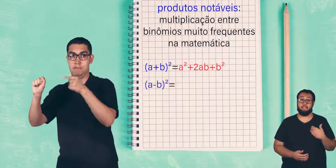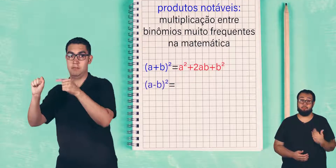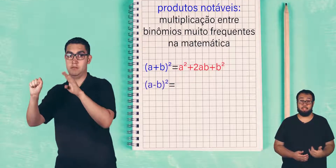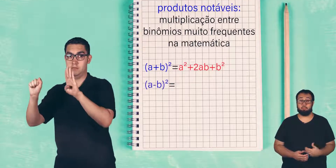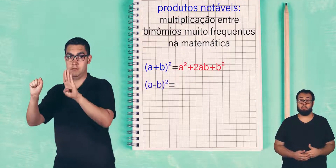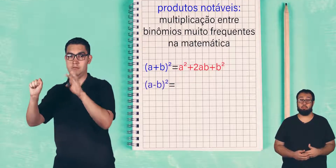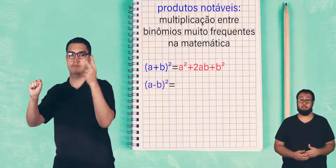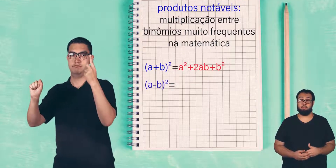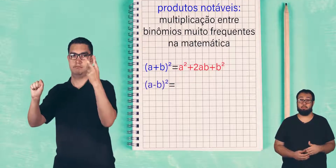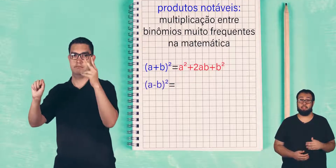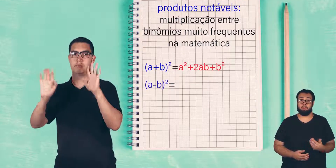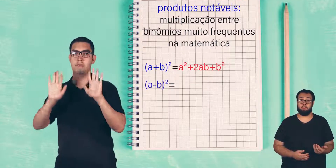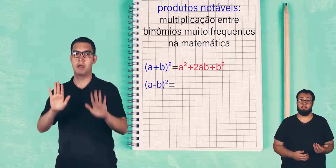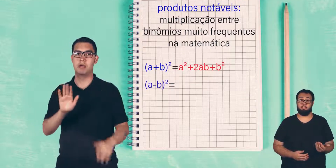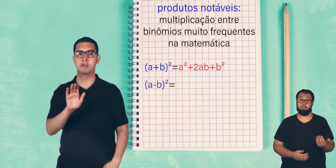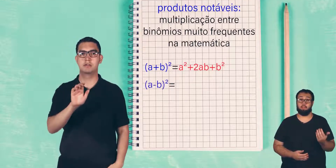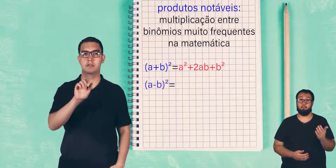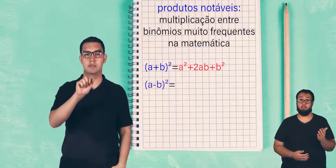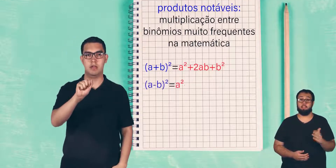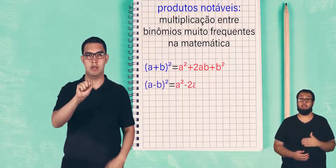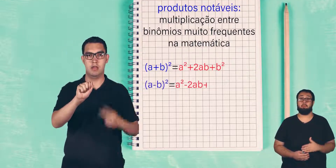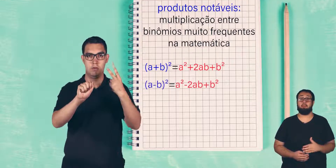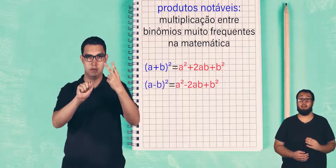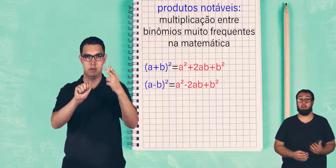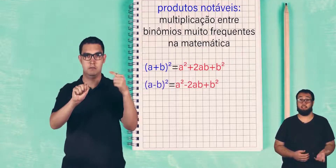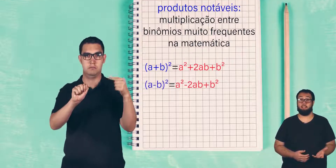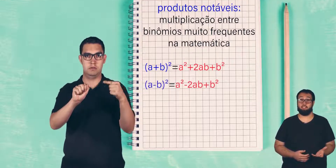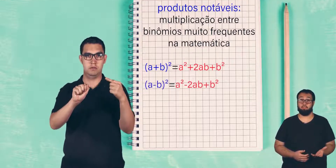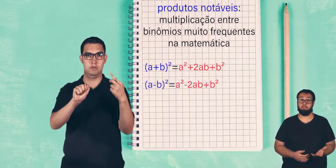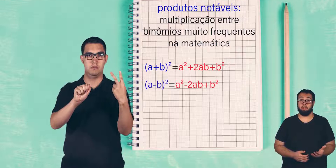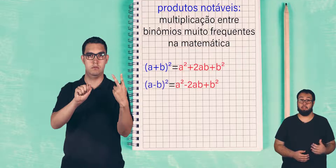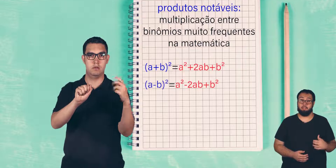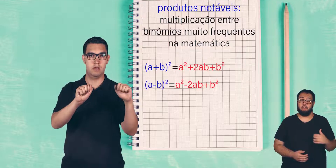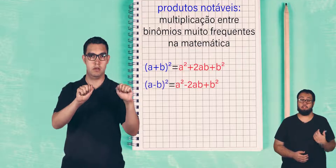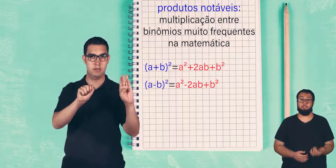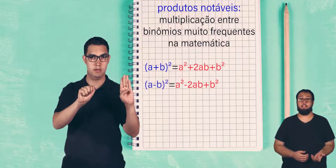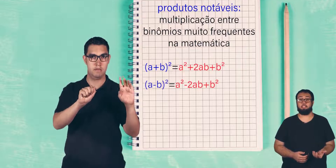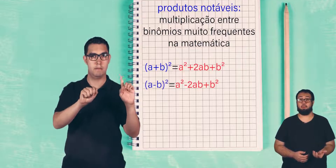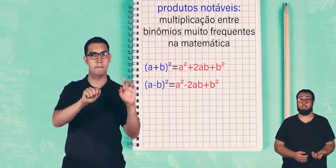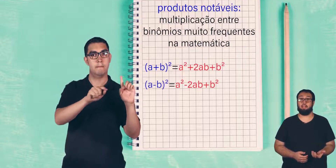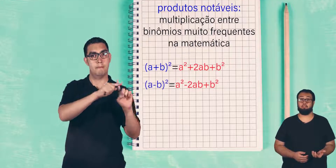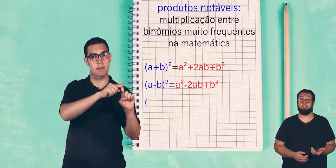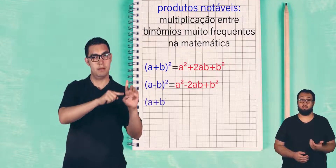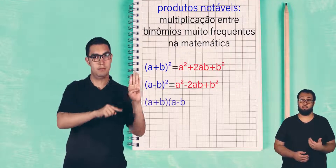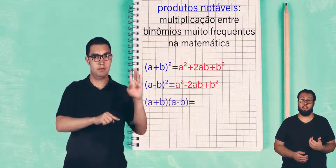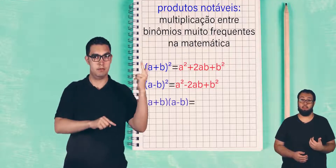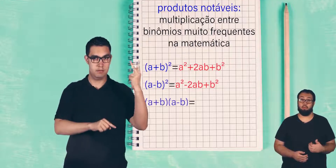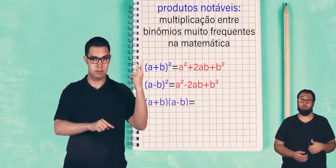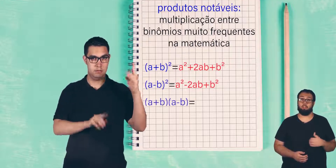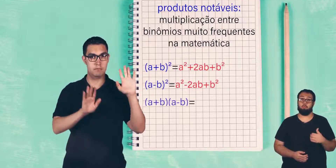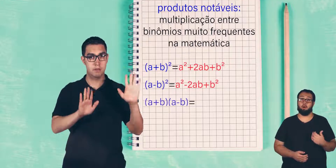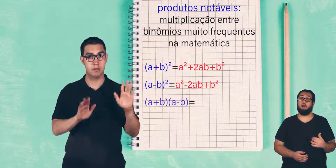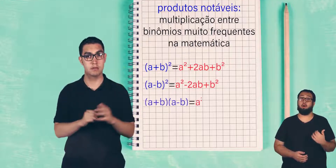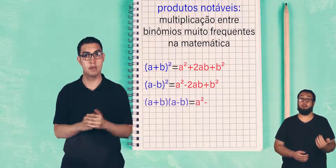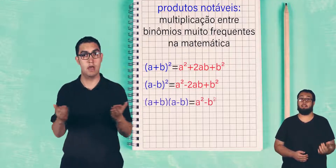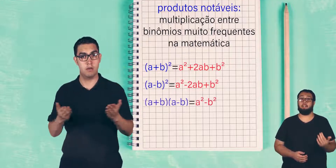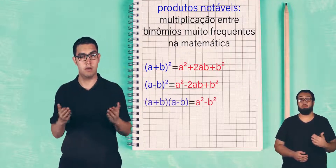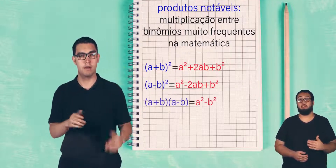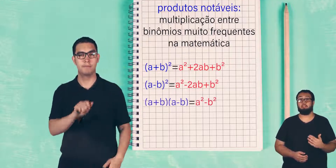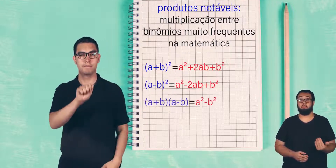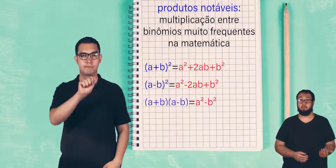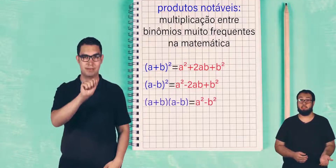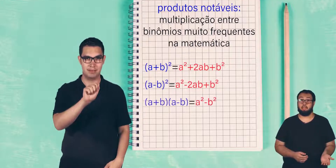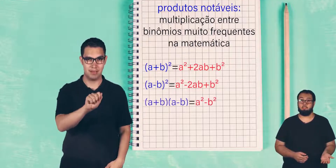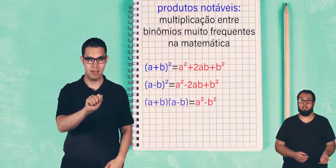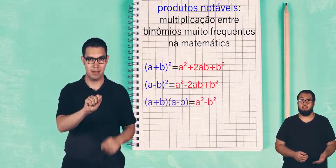diferença tem a mesma estrutura, entretanto, o termo 2AB agora é negativo. A diferença de quadrados, isso é, o termo A